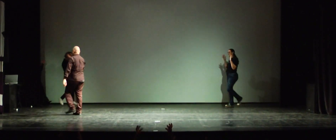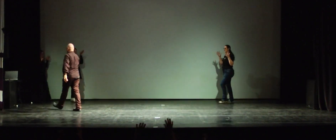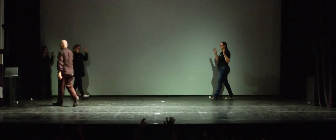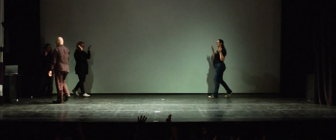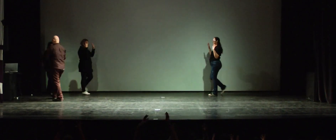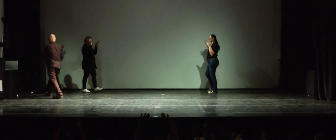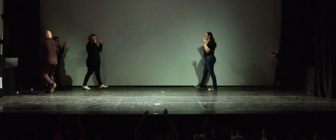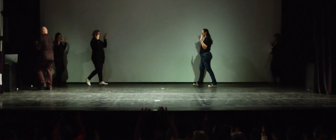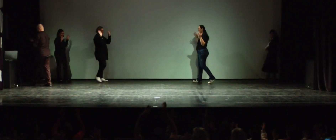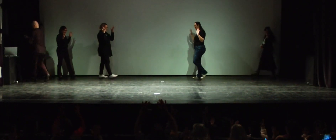Uhul!